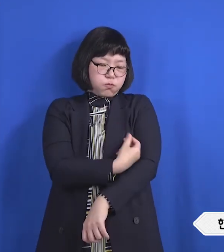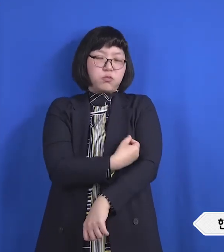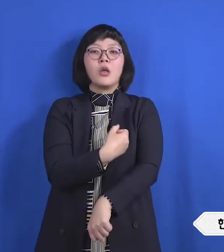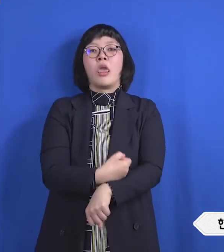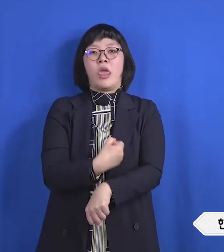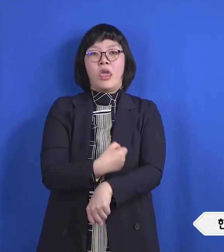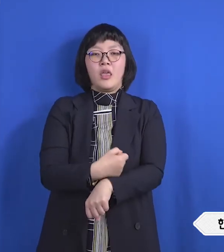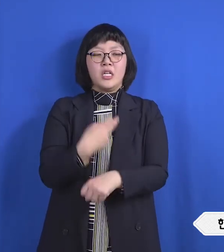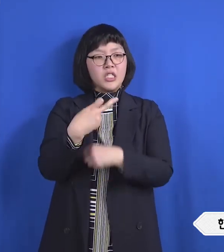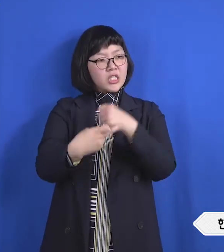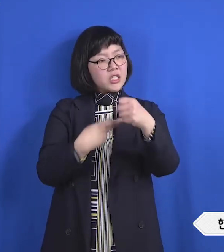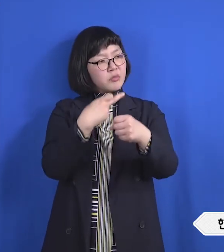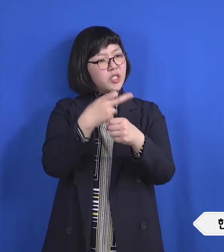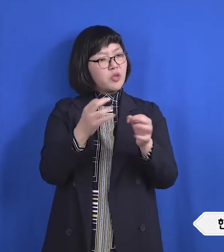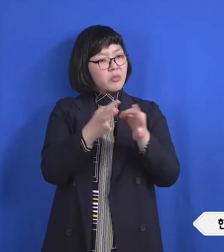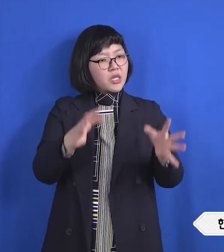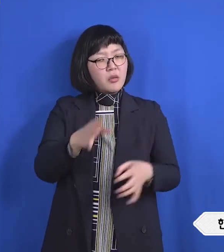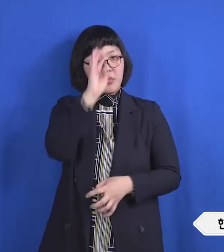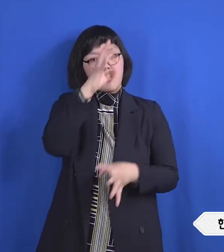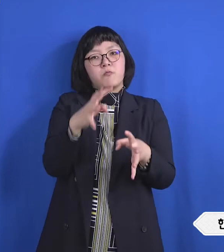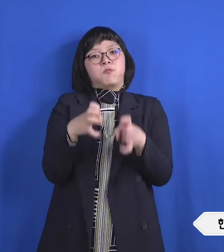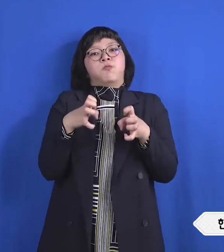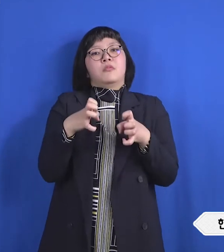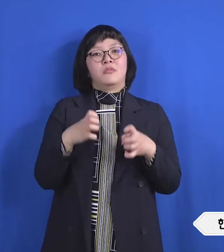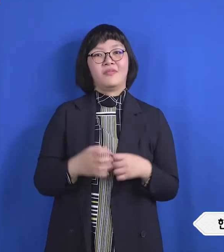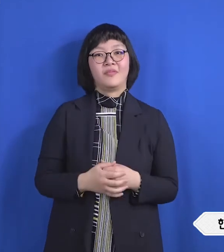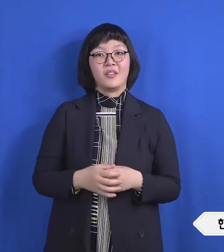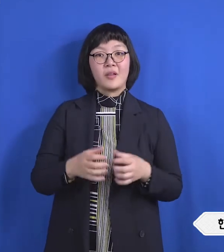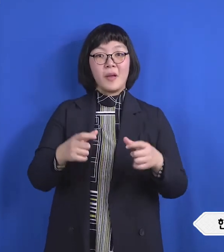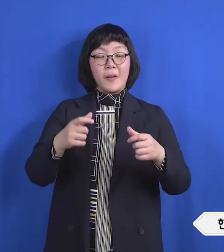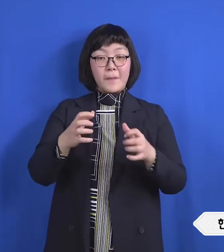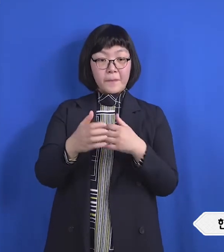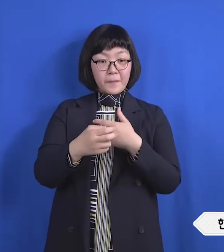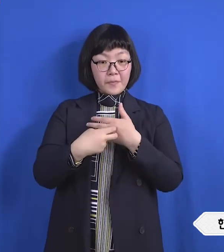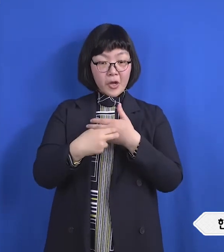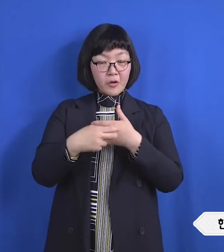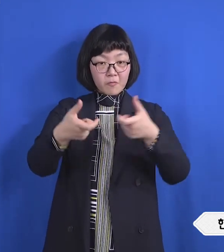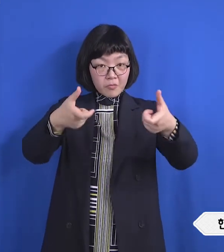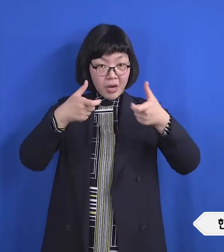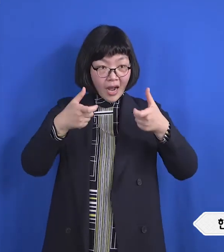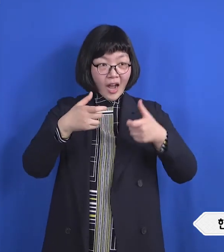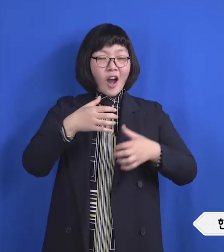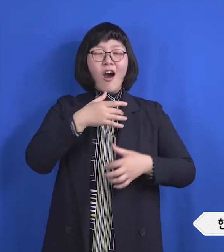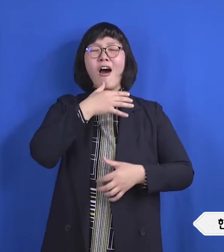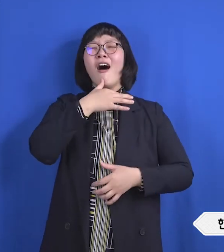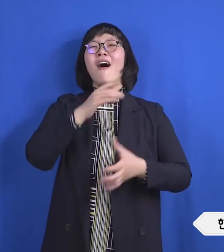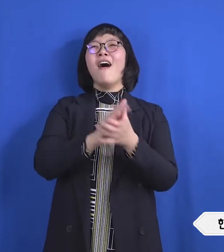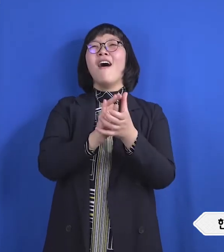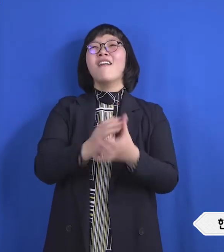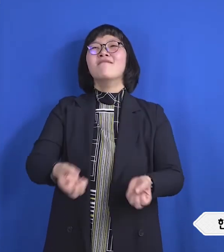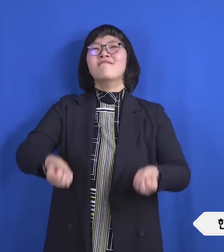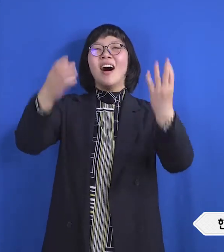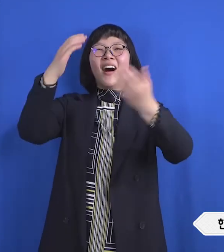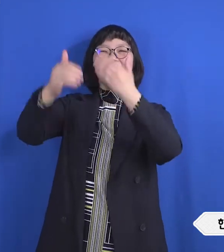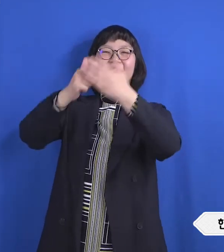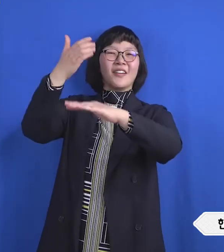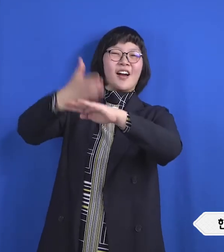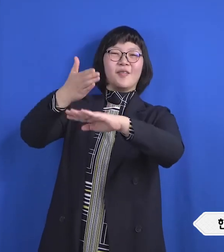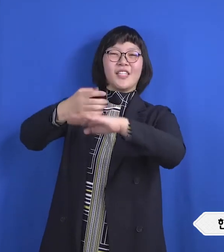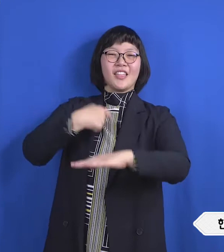나병에 걸렸습니다. 자기 병 걸렸다는 것을 아는 순간에 다미엘은 할렐루야, 하나님 감사합니다를